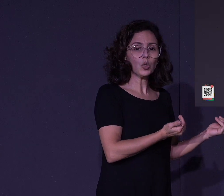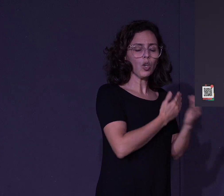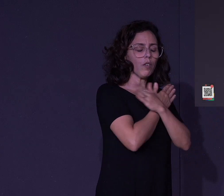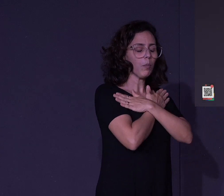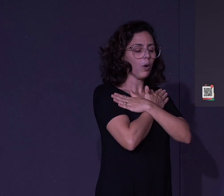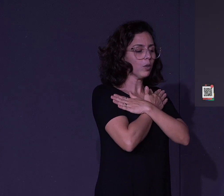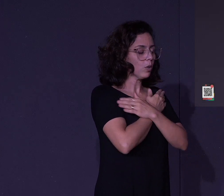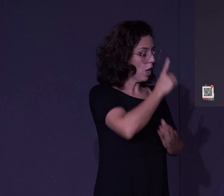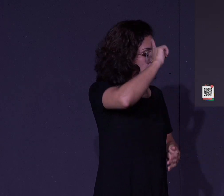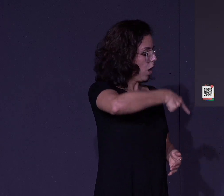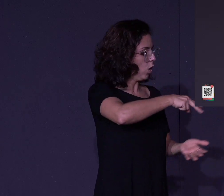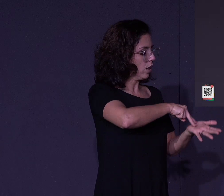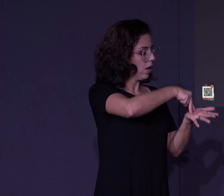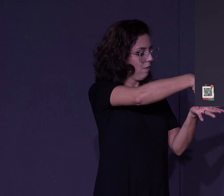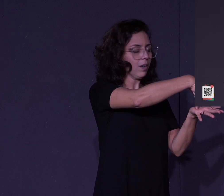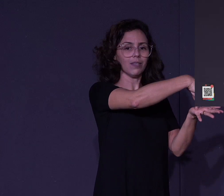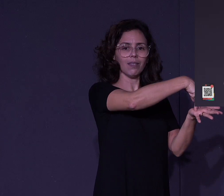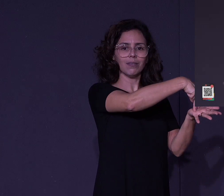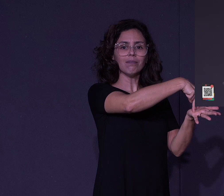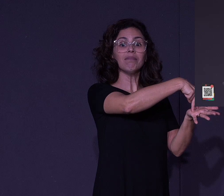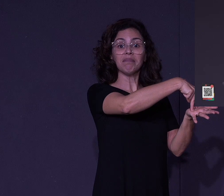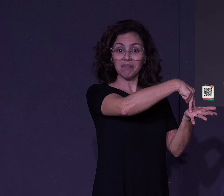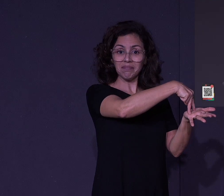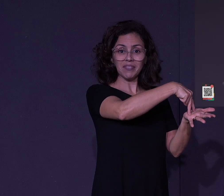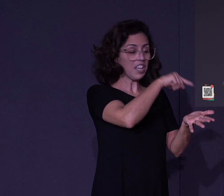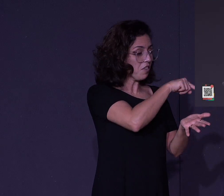casa. Vai continuar cuidando da manhinha.